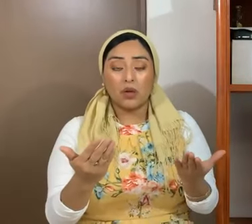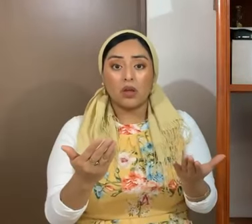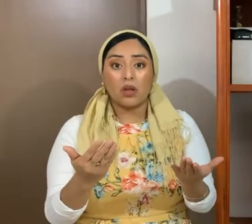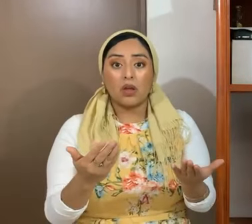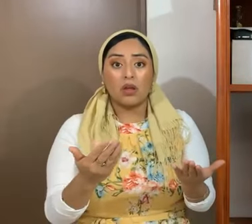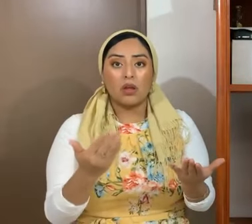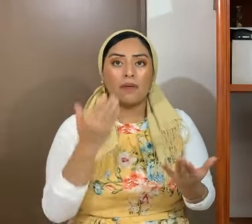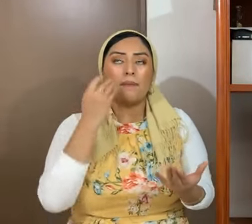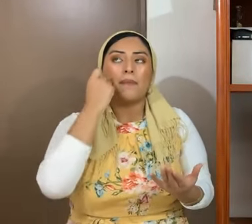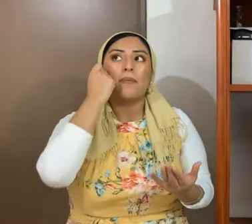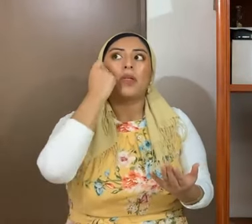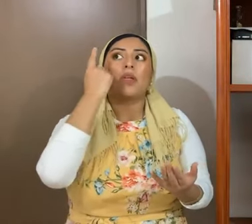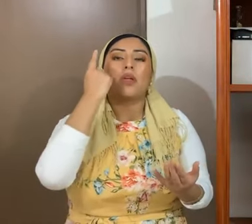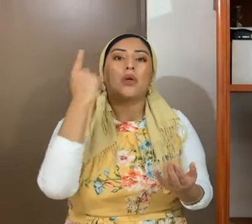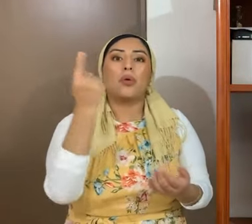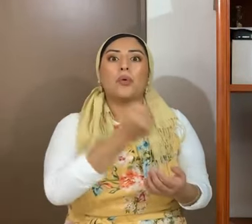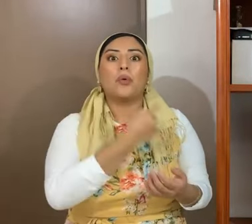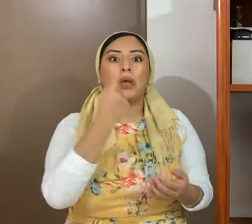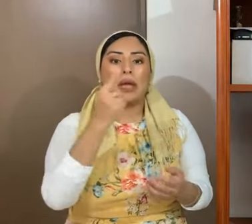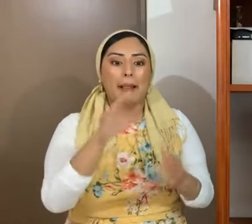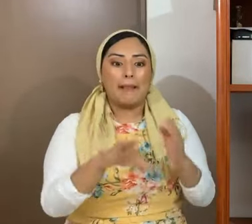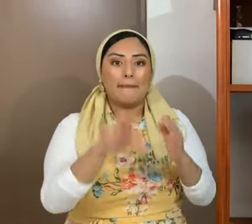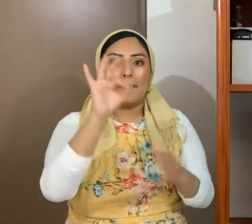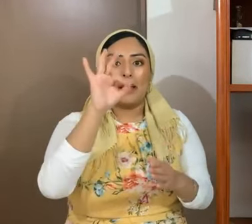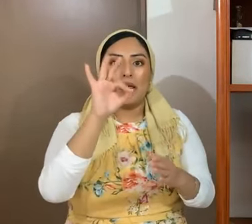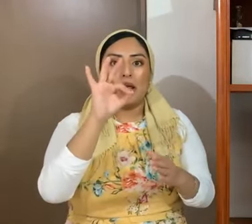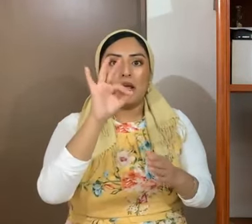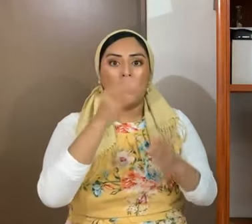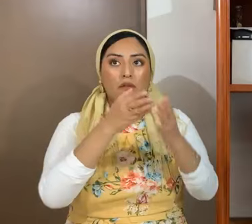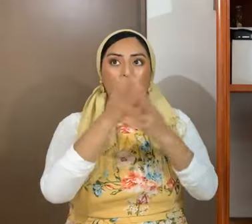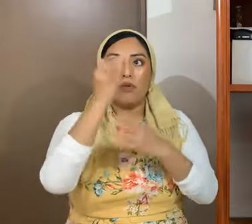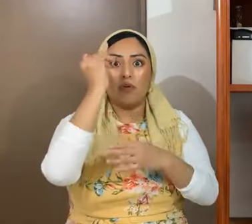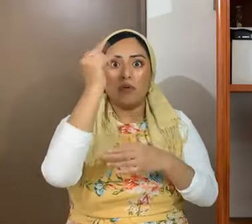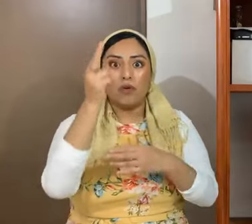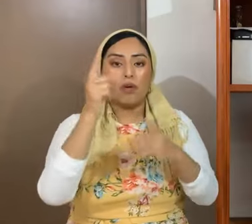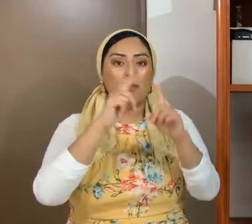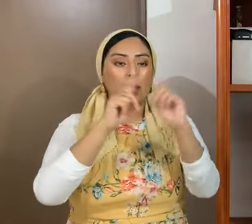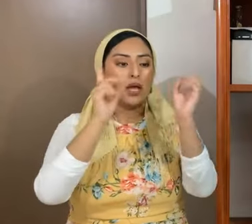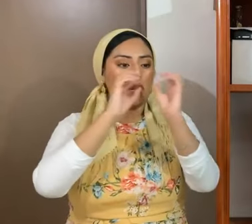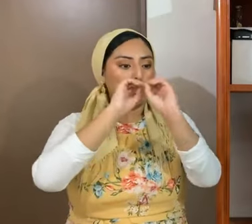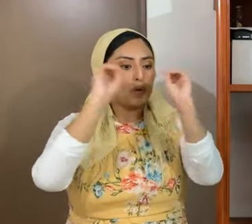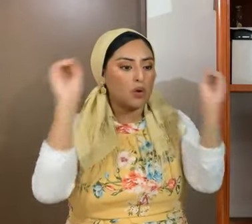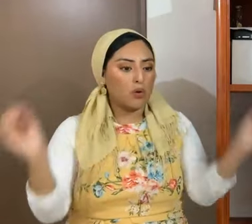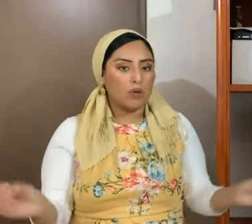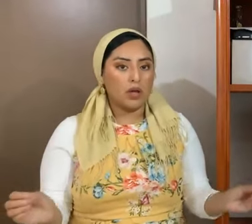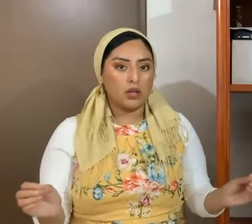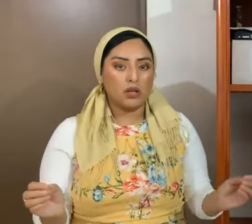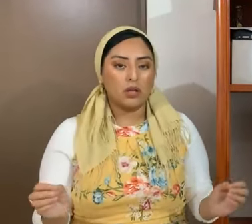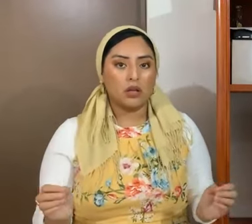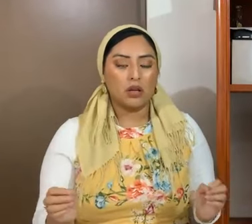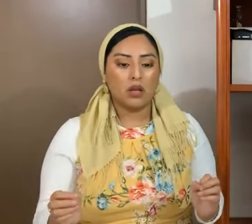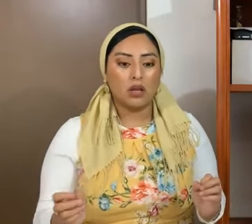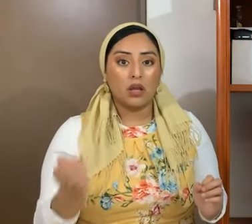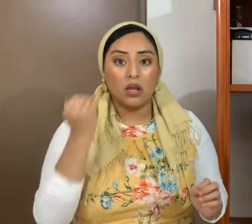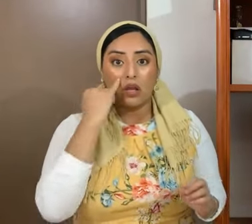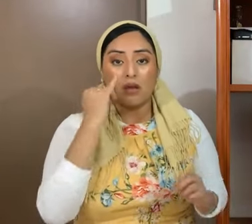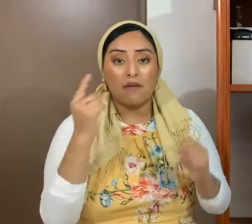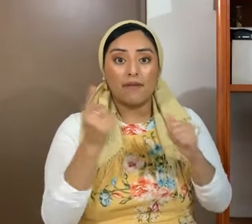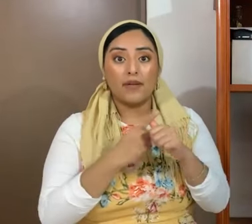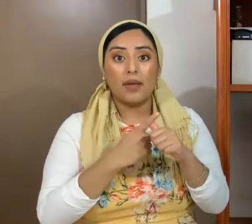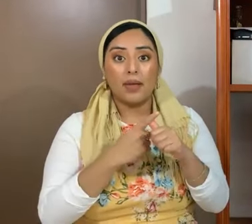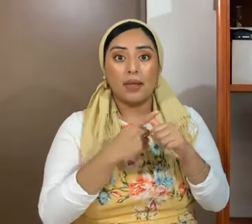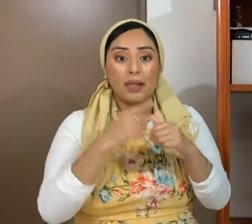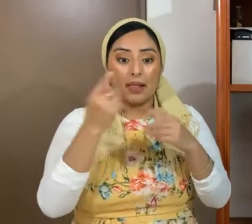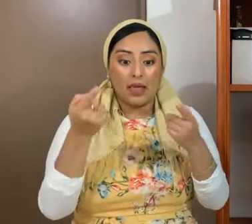se reconoce que hemos sido escogidos por Yahweh, pero nada habrá de recompensa si no se entra